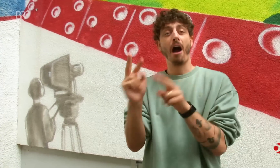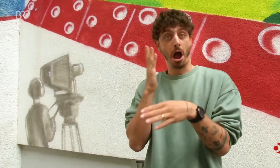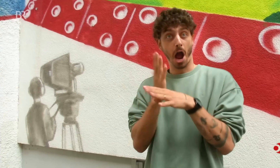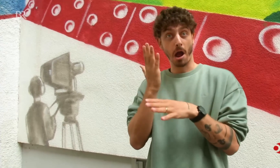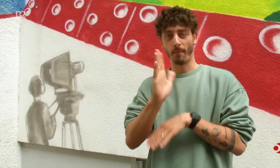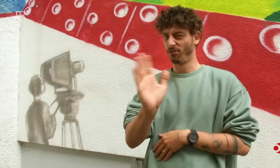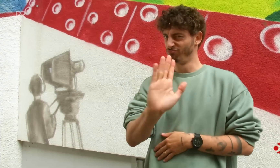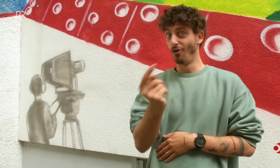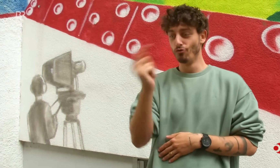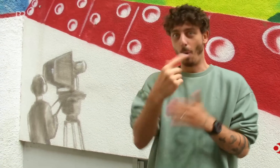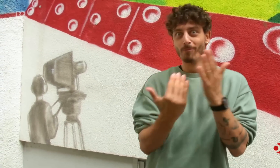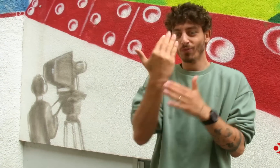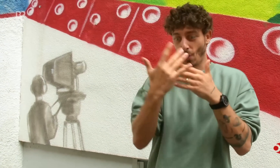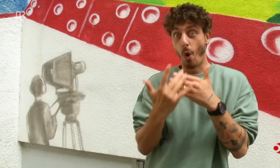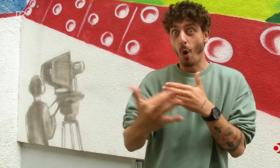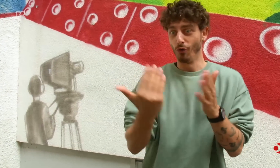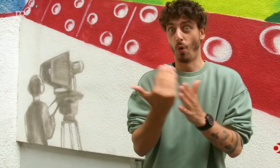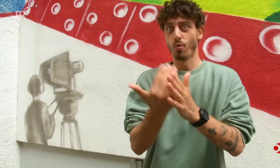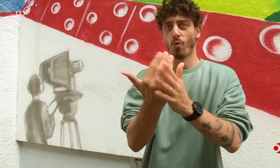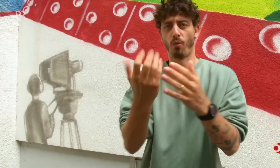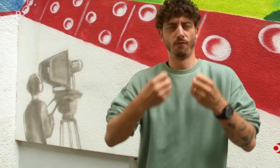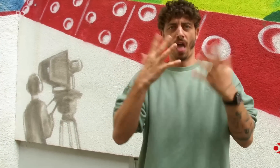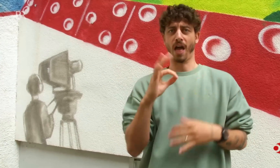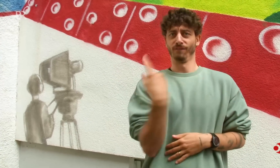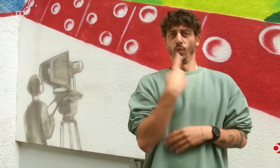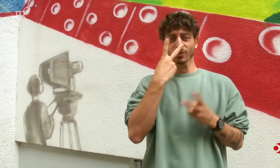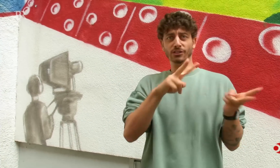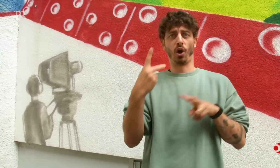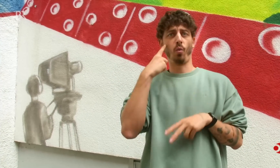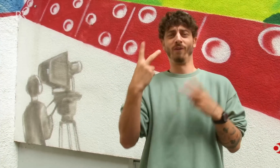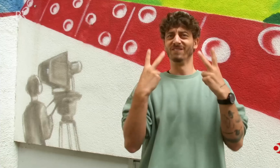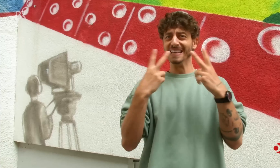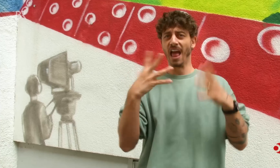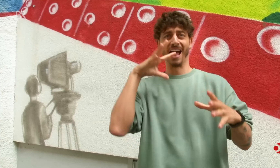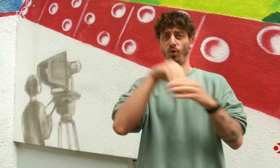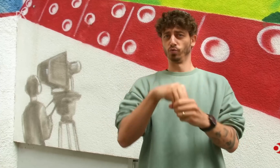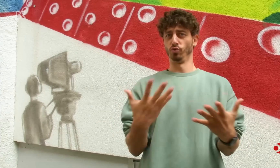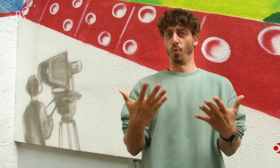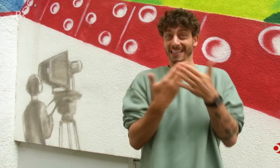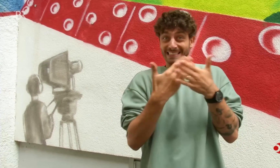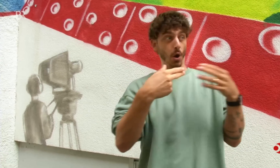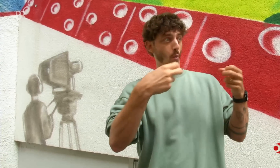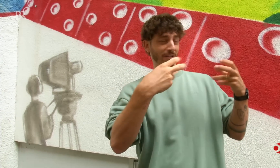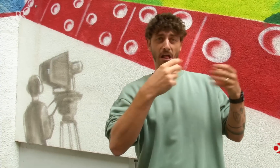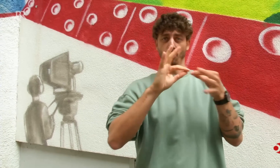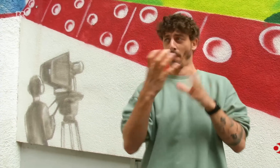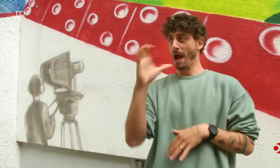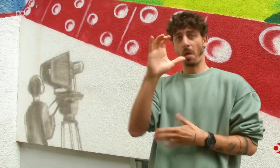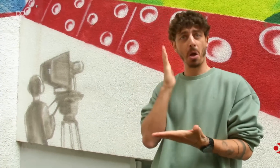sehen, aber damit ist noch lange nicht Schluss. Es kommen noch einige neue Sachen. Inklusion ist für uns von Sehen statt Hören mehr als